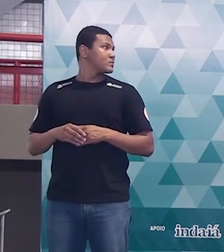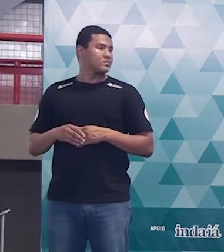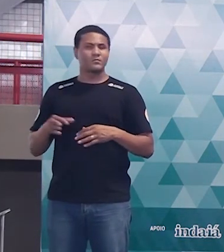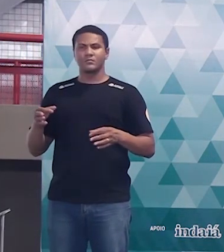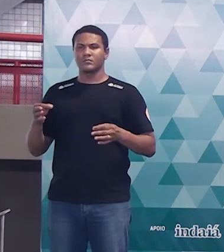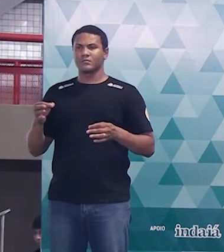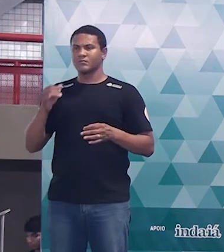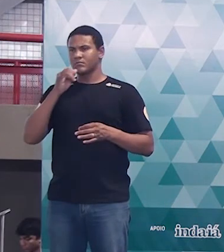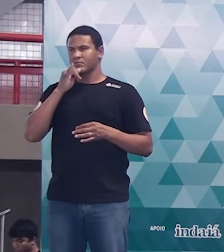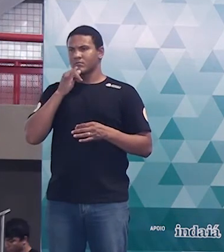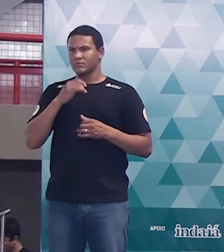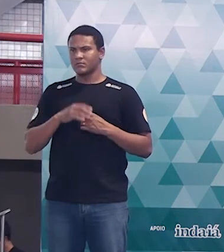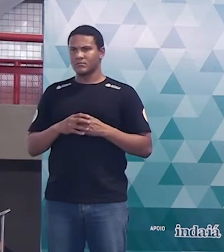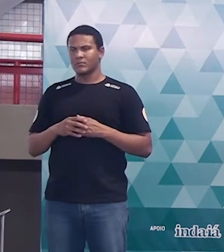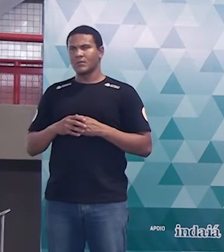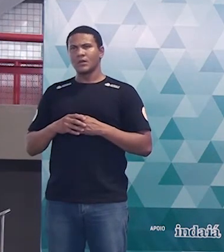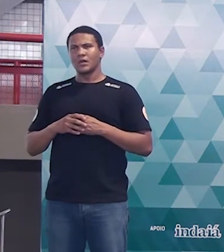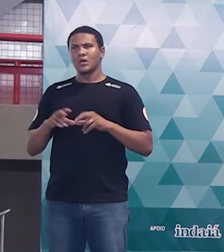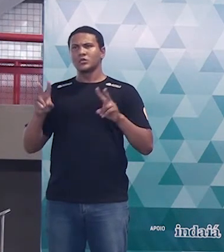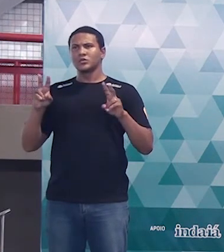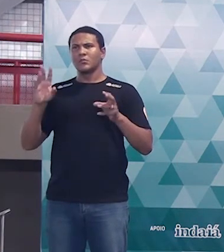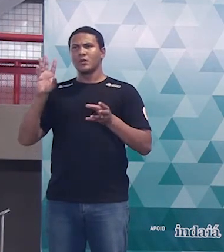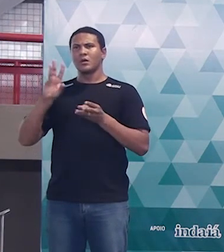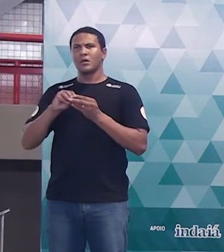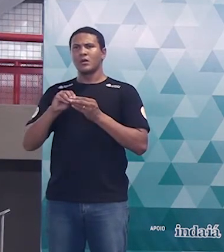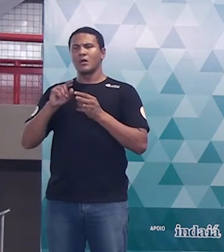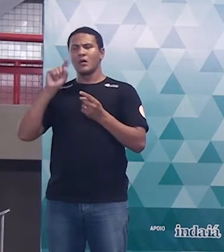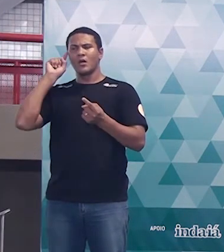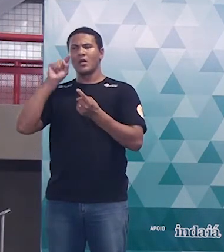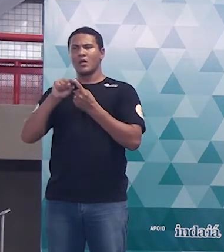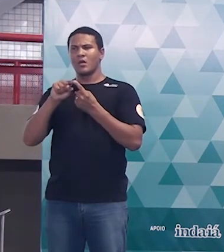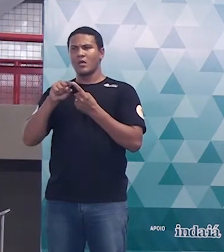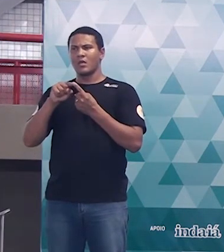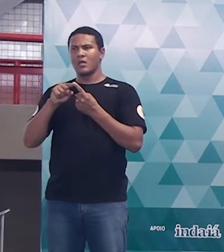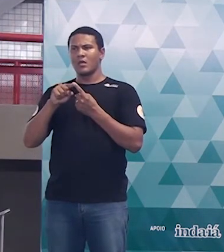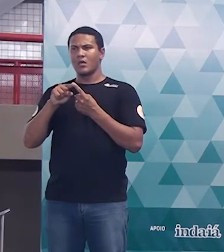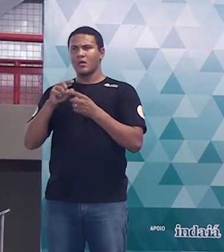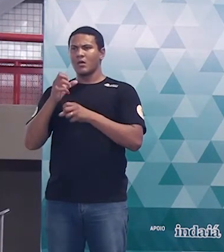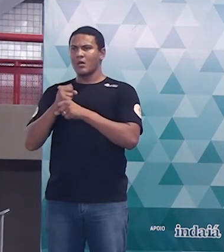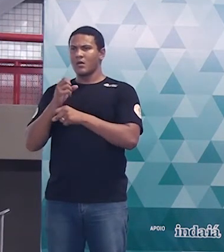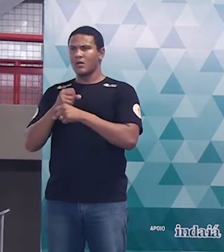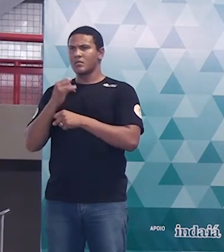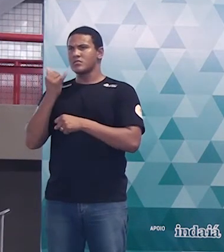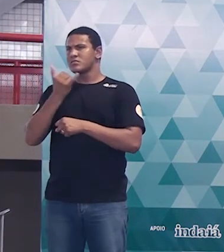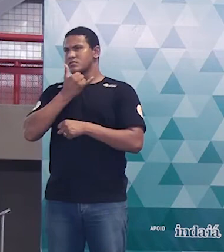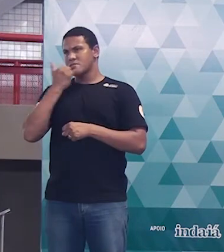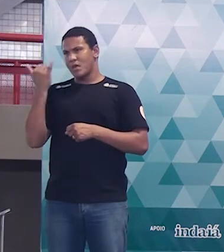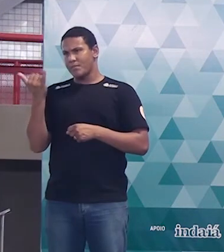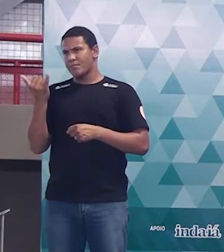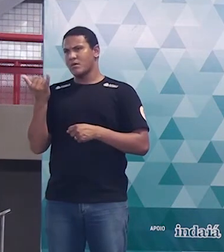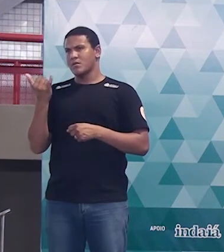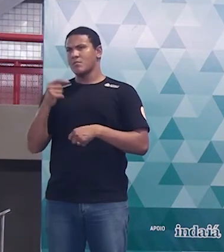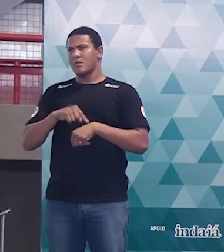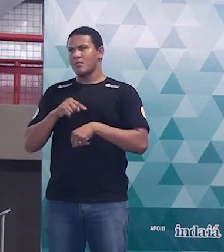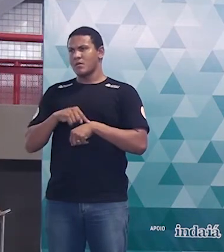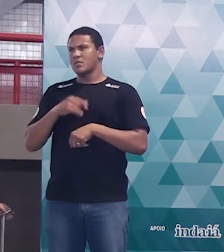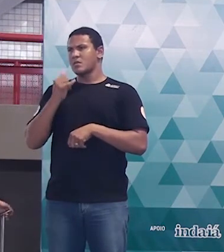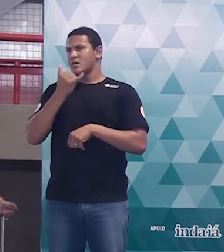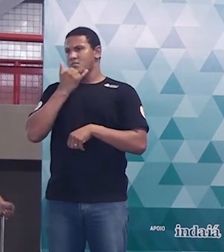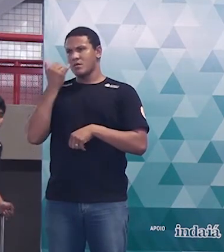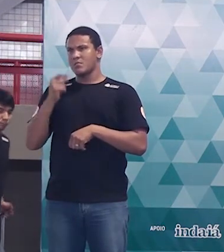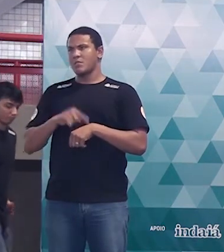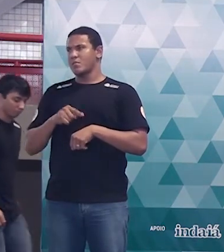chegar a uma conclusão matemática sem cálculos depende da circunstância, né? Depende da